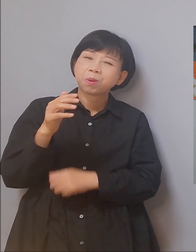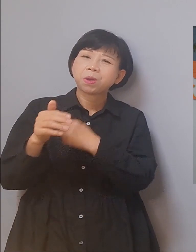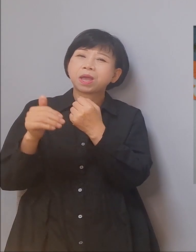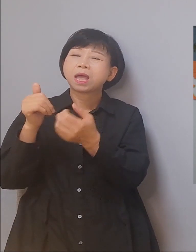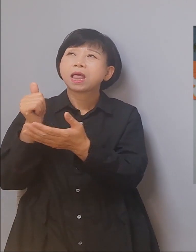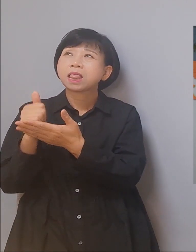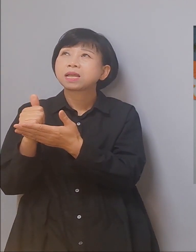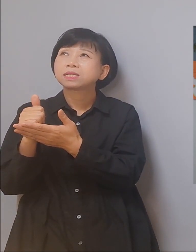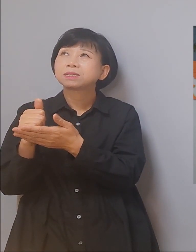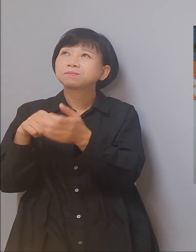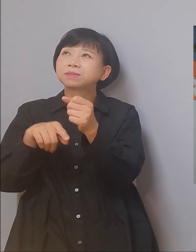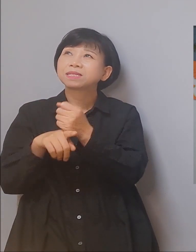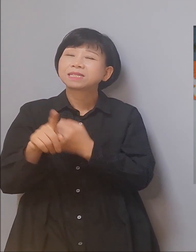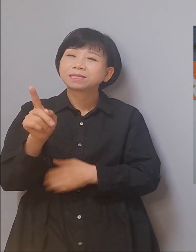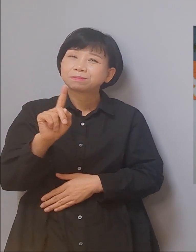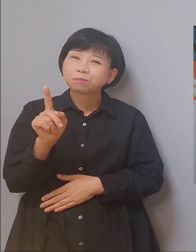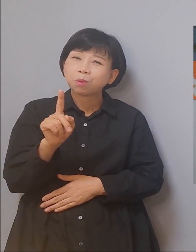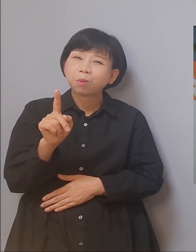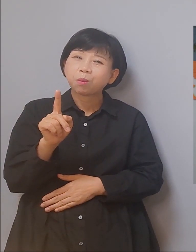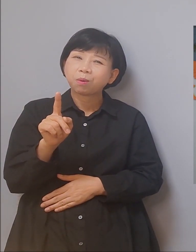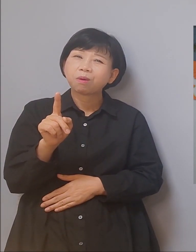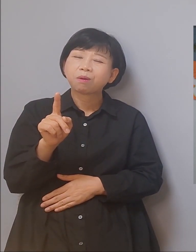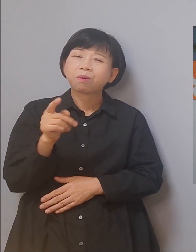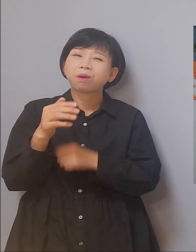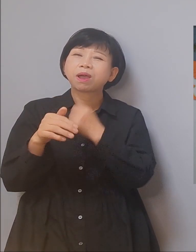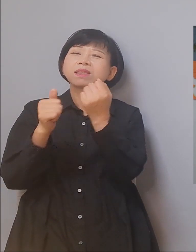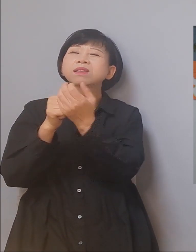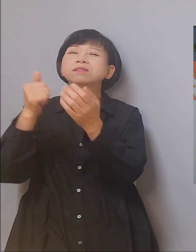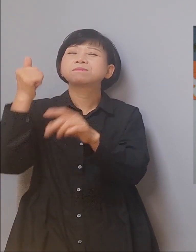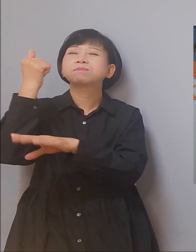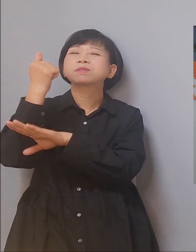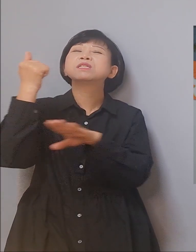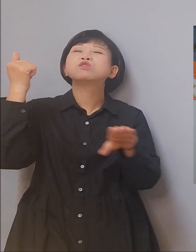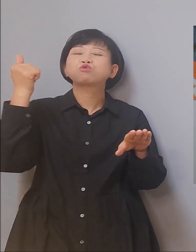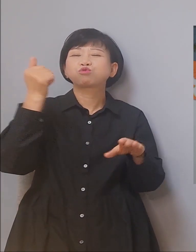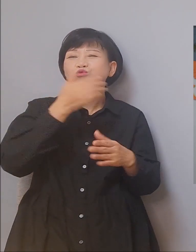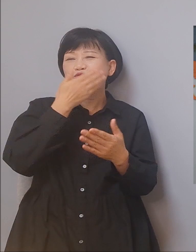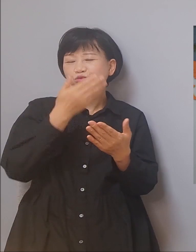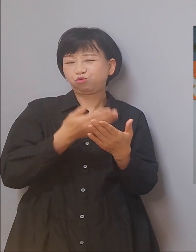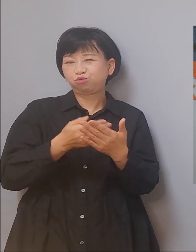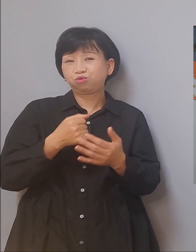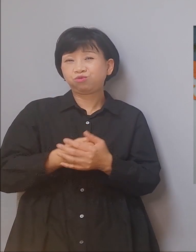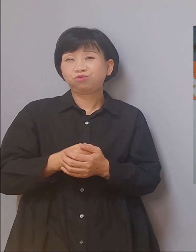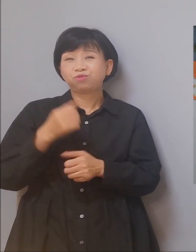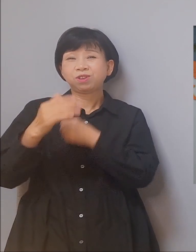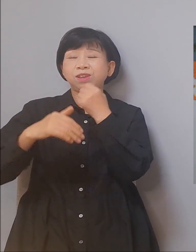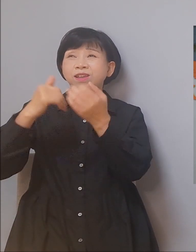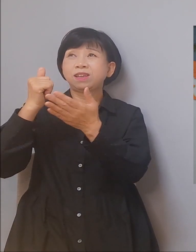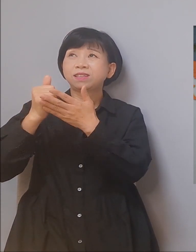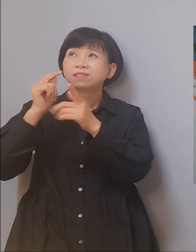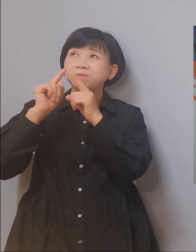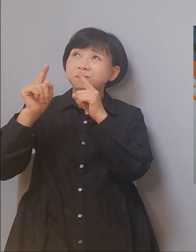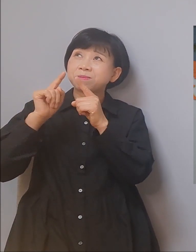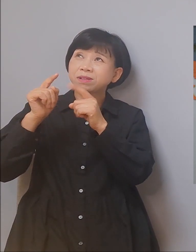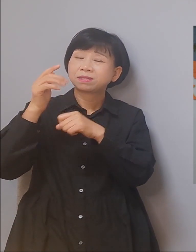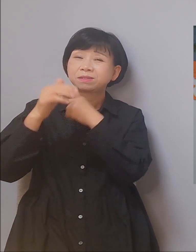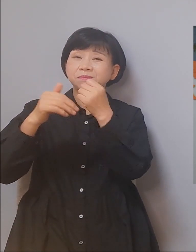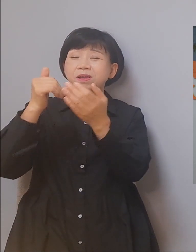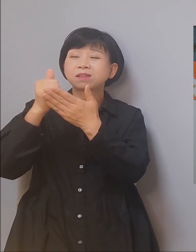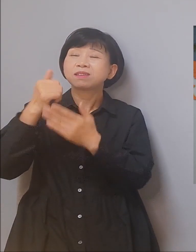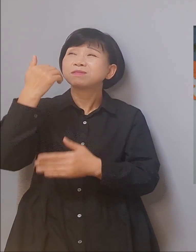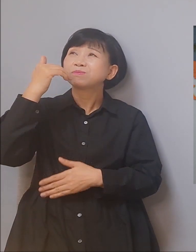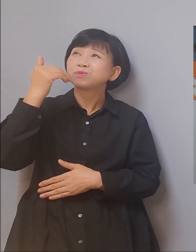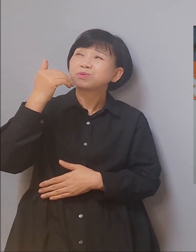하나님의 무슨 뜻을 알게 될까? 오늘 하나님이 나에게 무엇을 말씀하셔서 무슨 하나님을, 어떤 하나님을